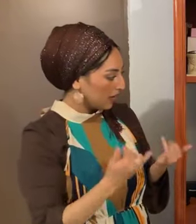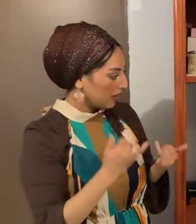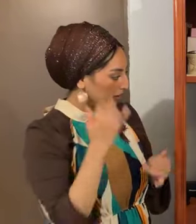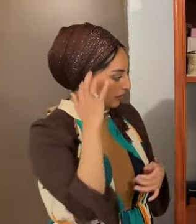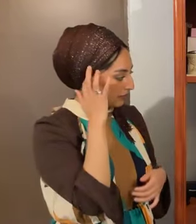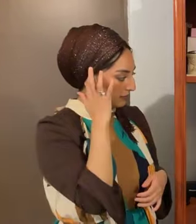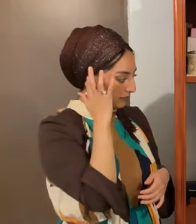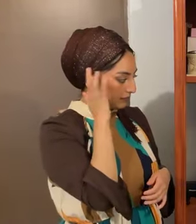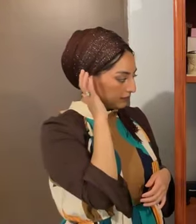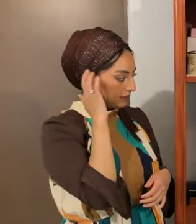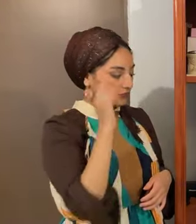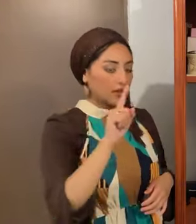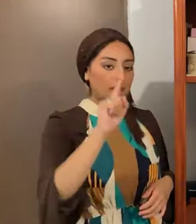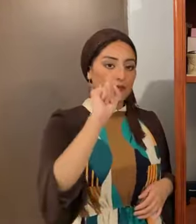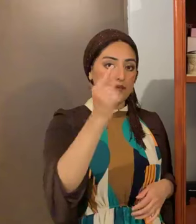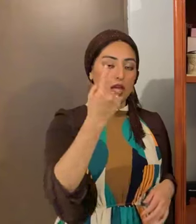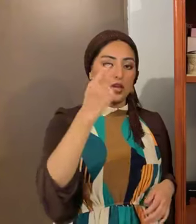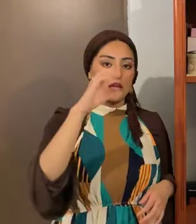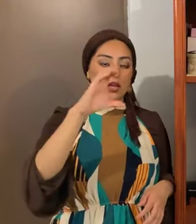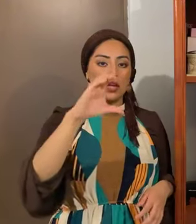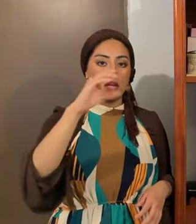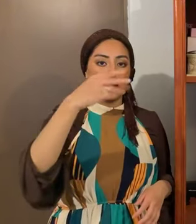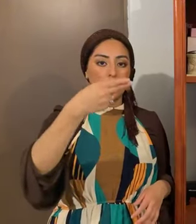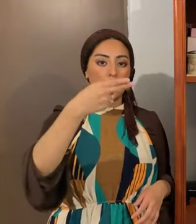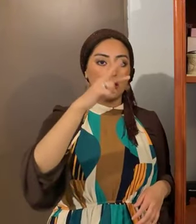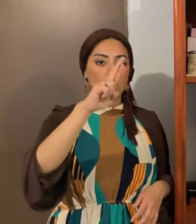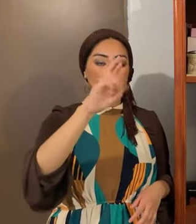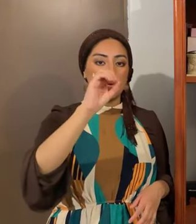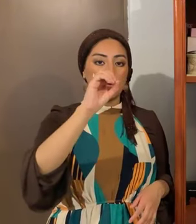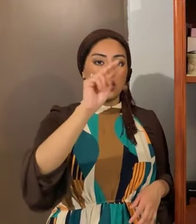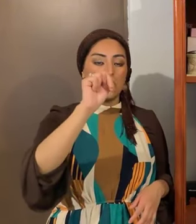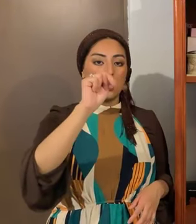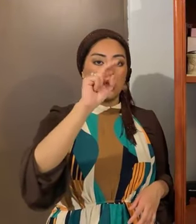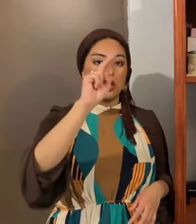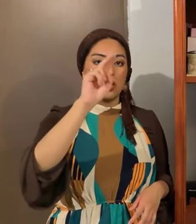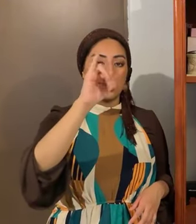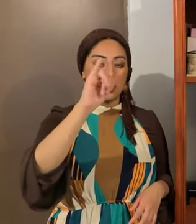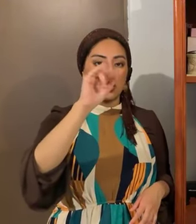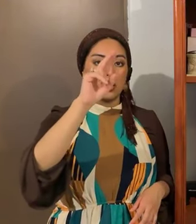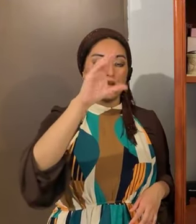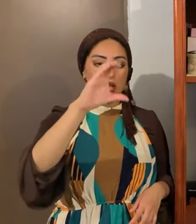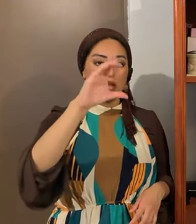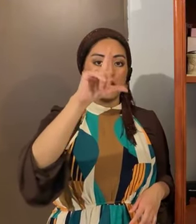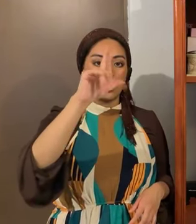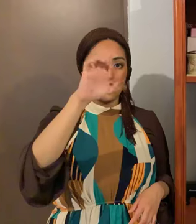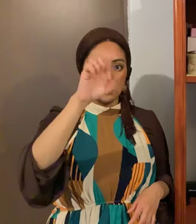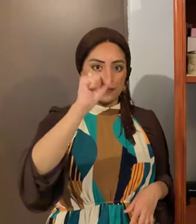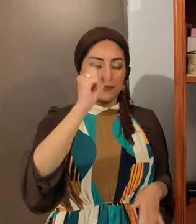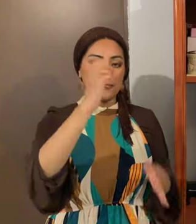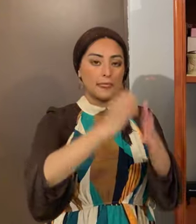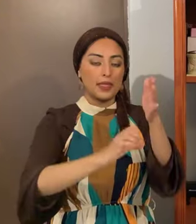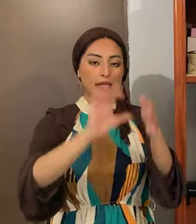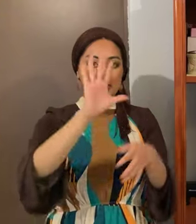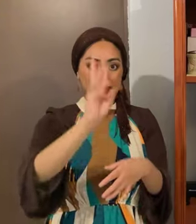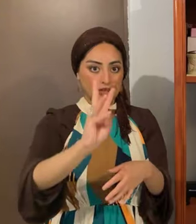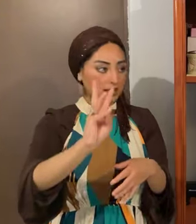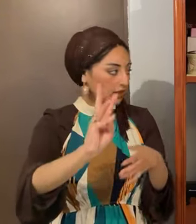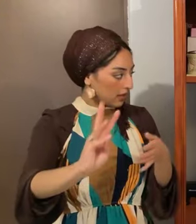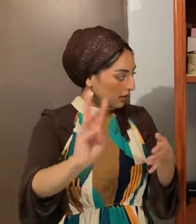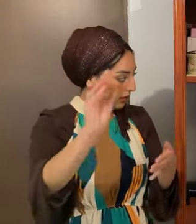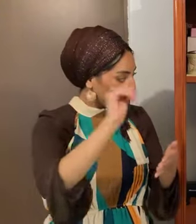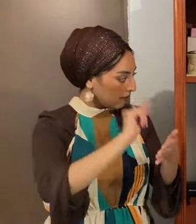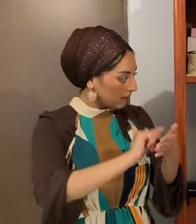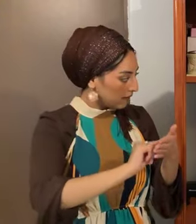ese texto, es muy interesante, muy bonito. Entonces, en Primera de Crónicas, en el capítulo 6, vamos a leer primero